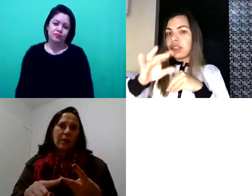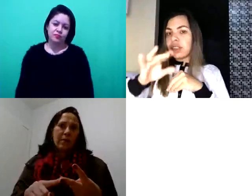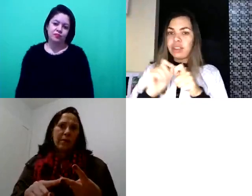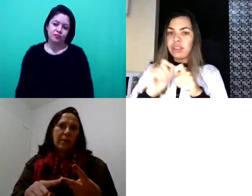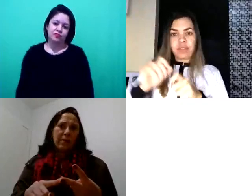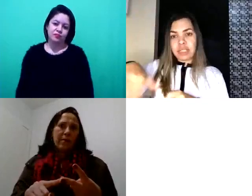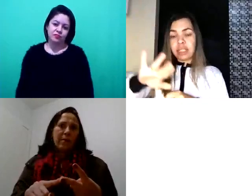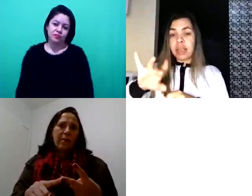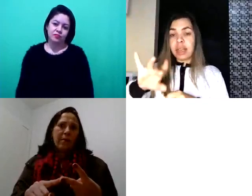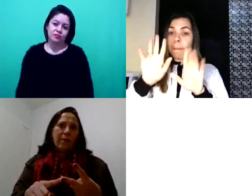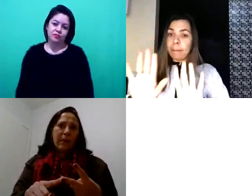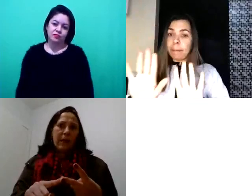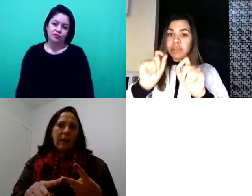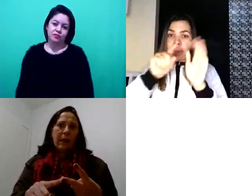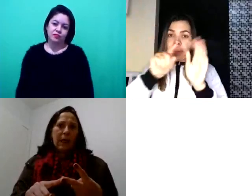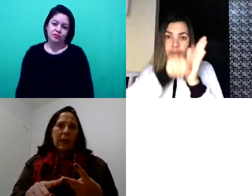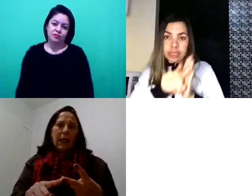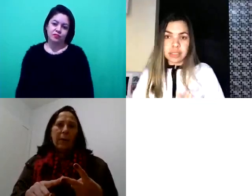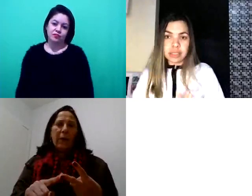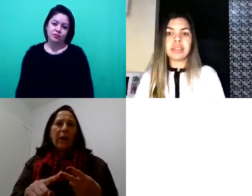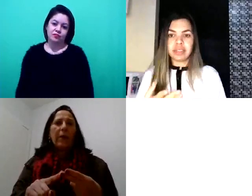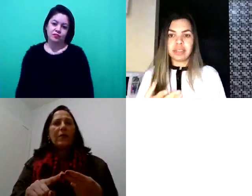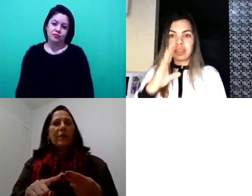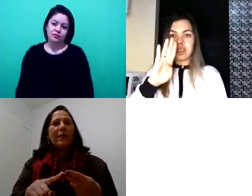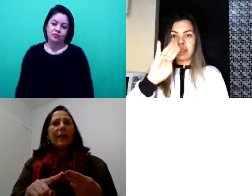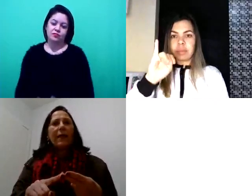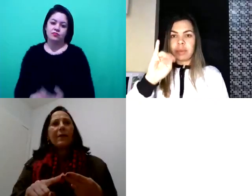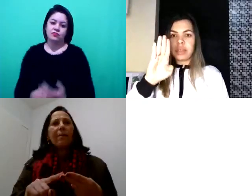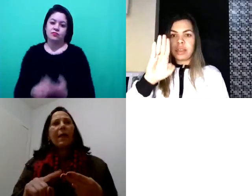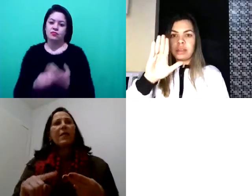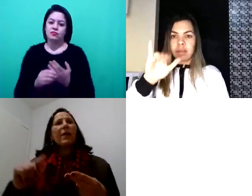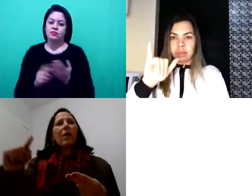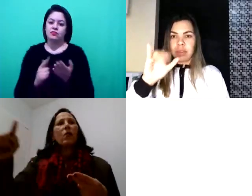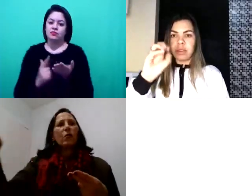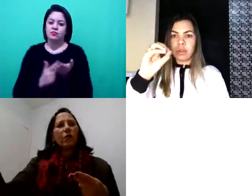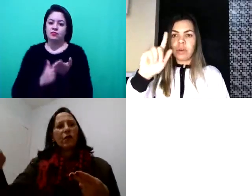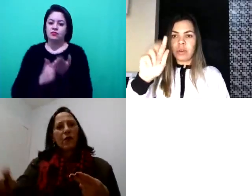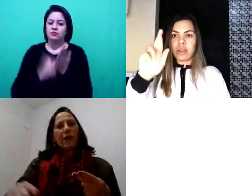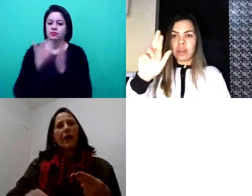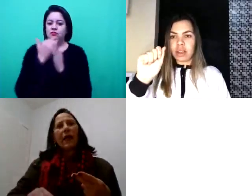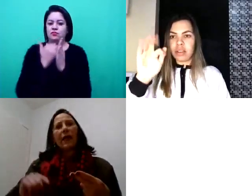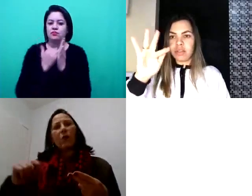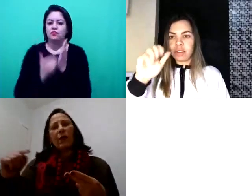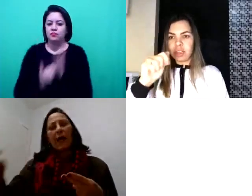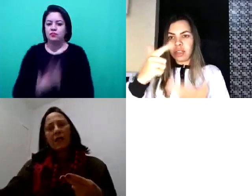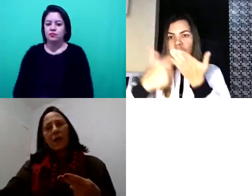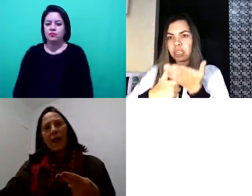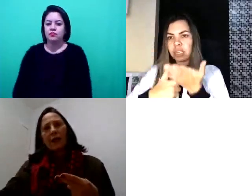momento. Né? Por quê? Porque a gente tem que também respeitar o nosso professor que está lá, aquela comunidade escolar que